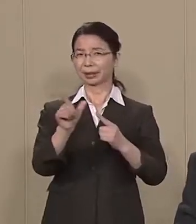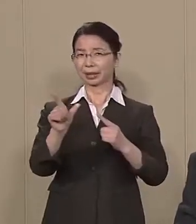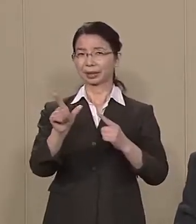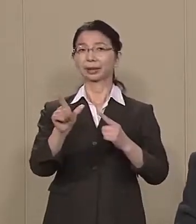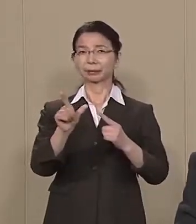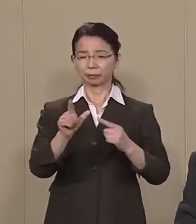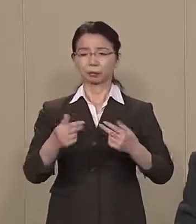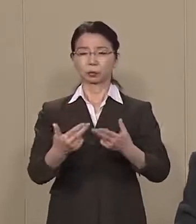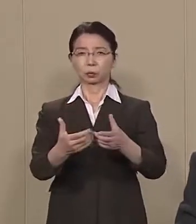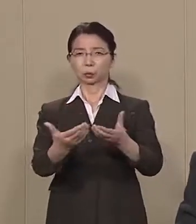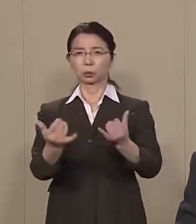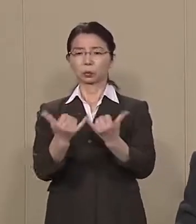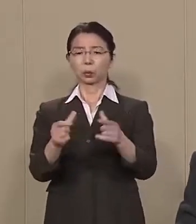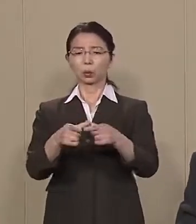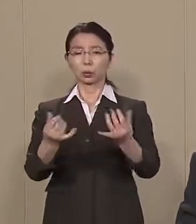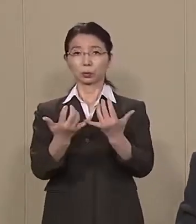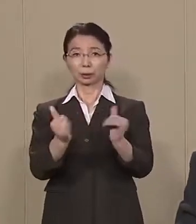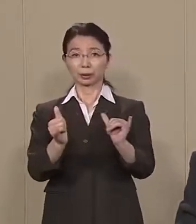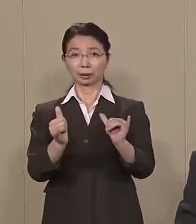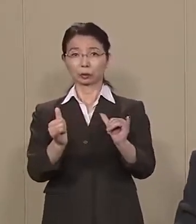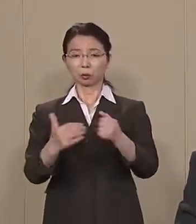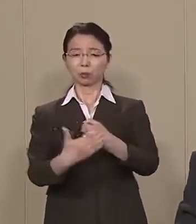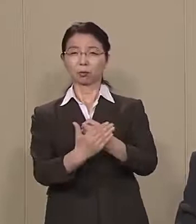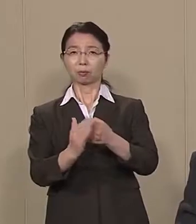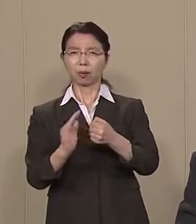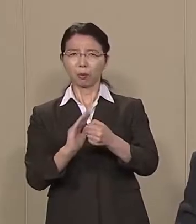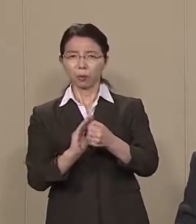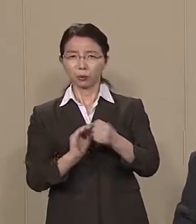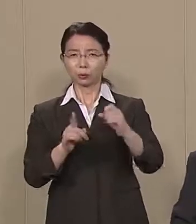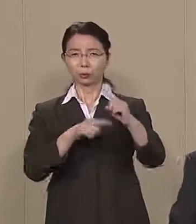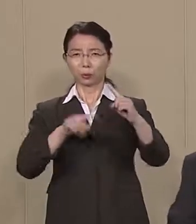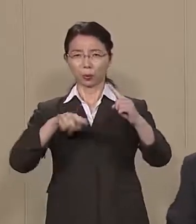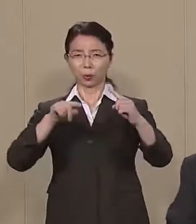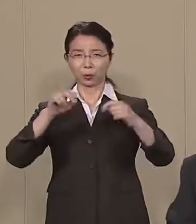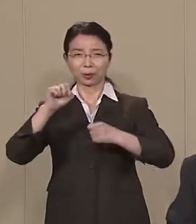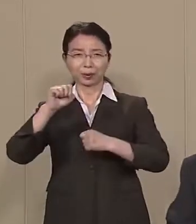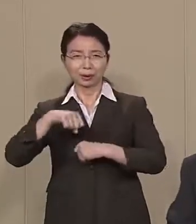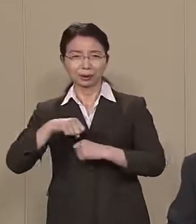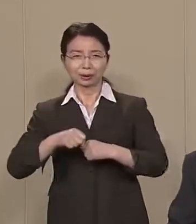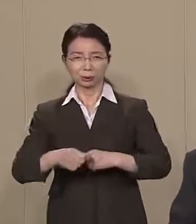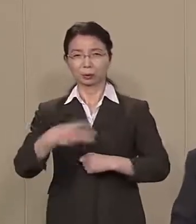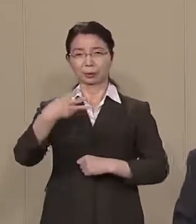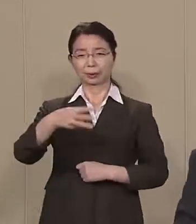を守ると後任の三宅典明と申します